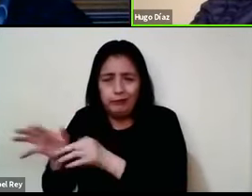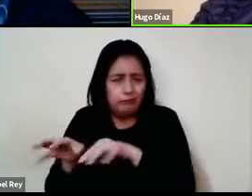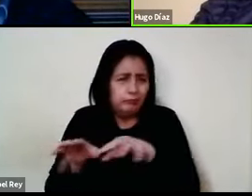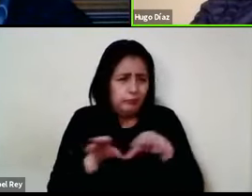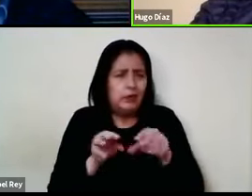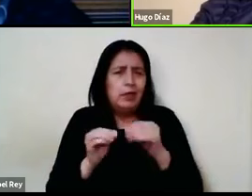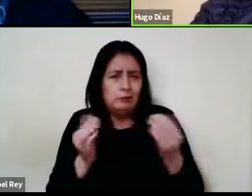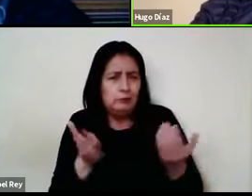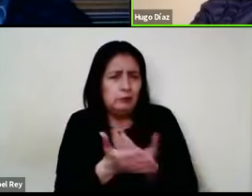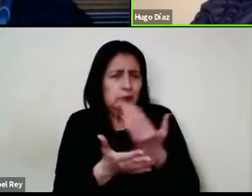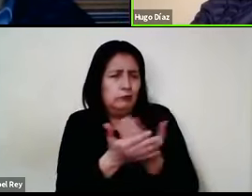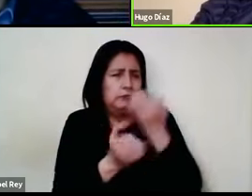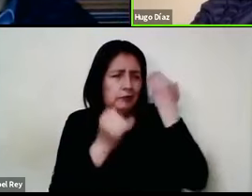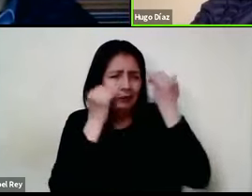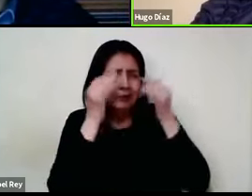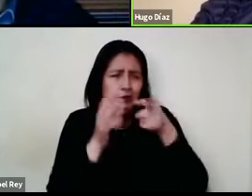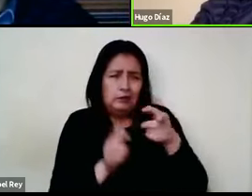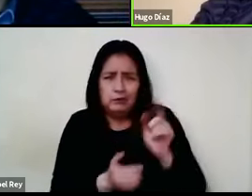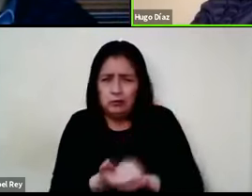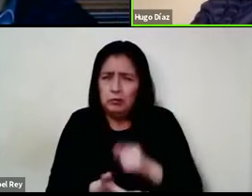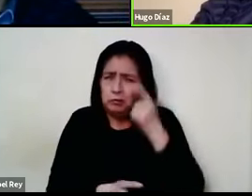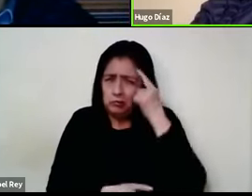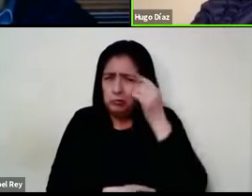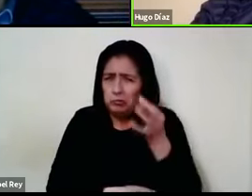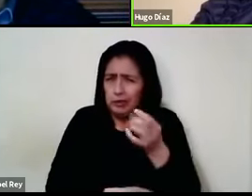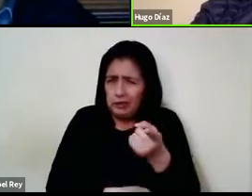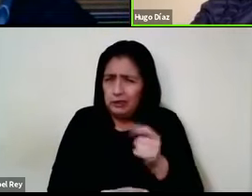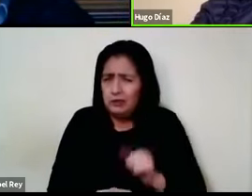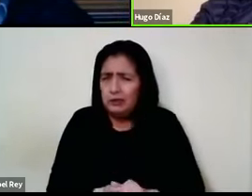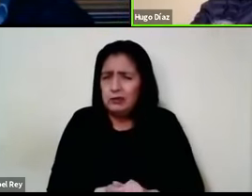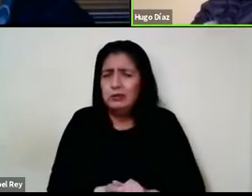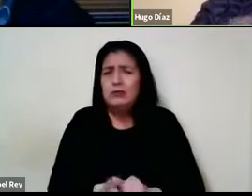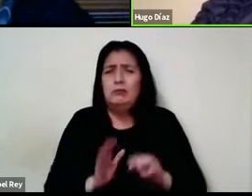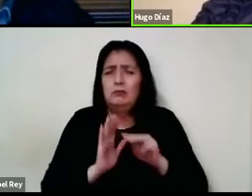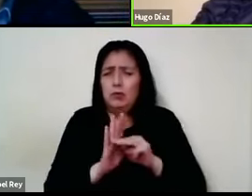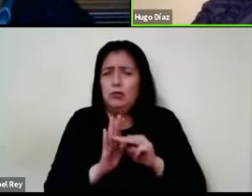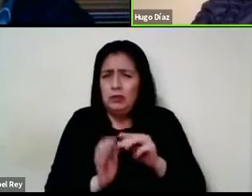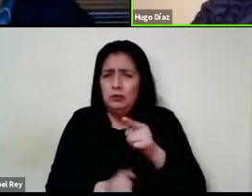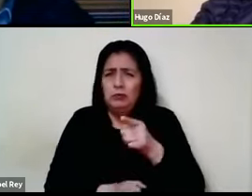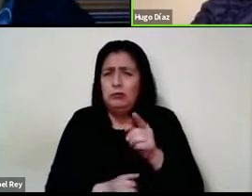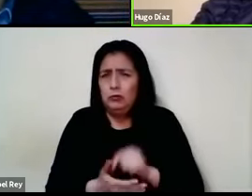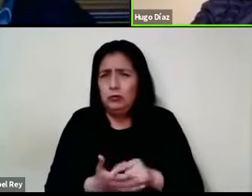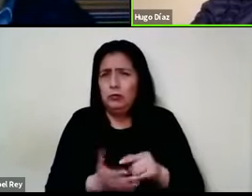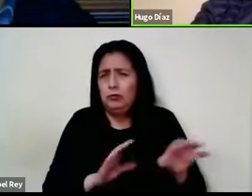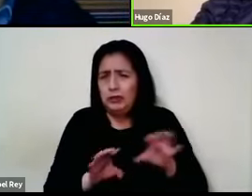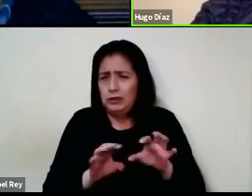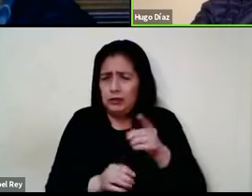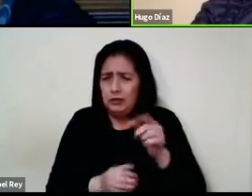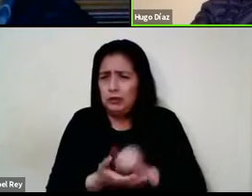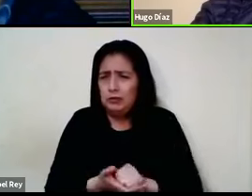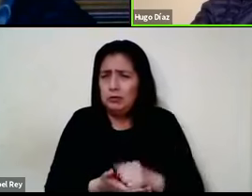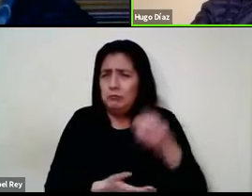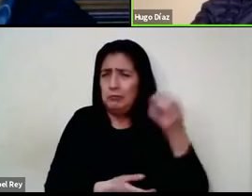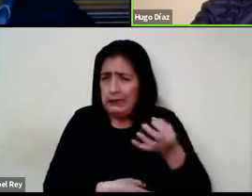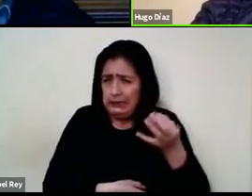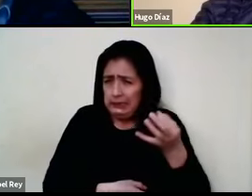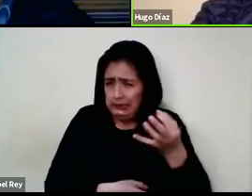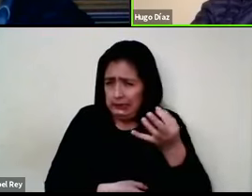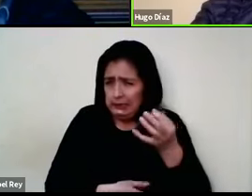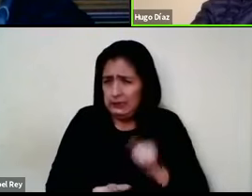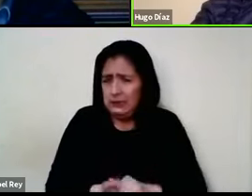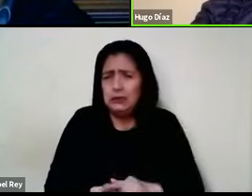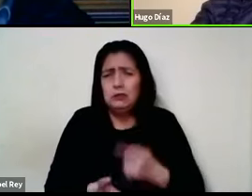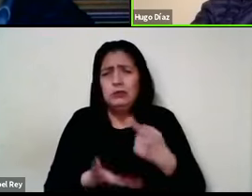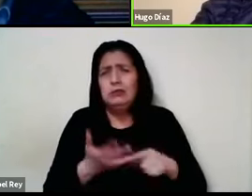empezar a innovar. ¿Crees tú que un modelo como el que está siguiendo, en realidad lo que